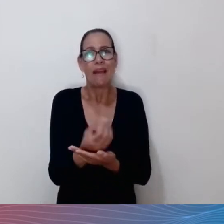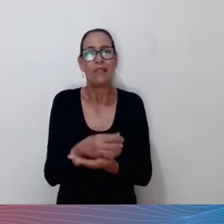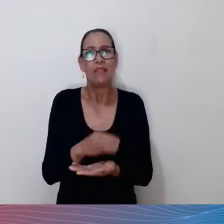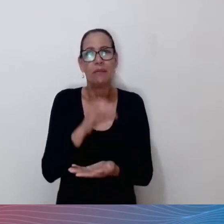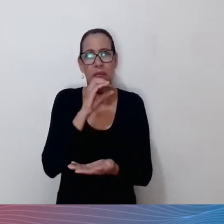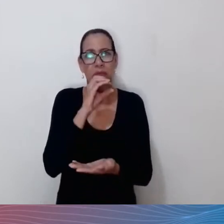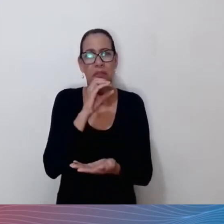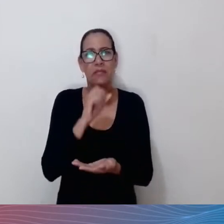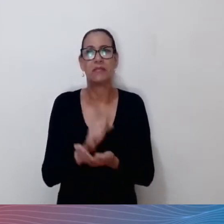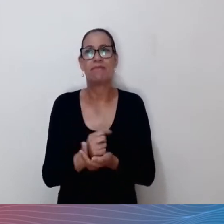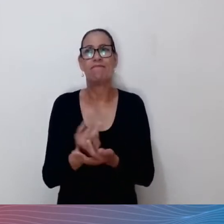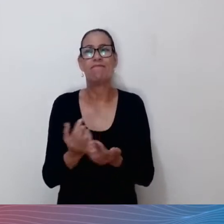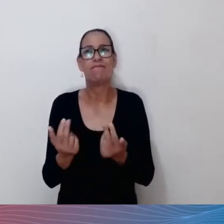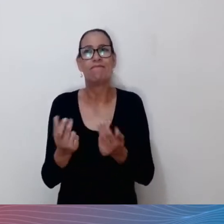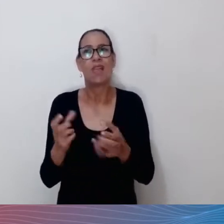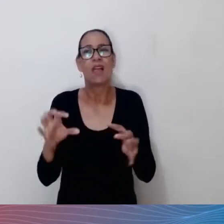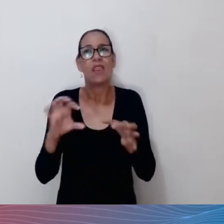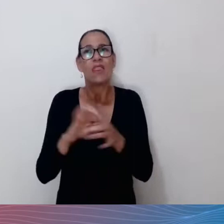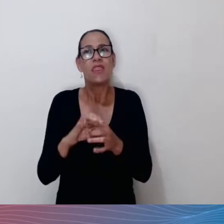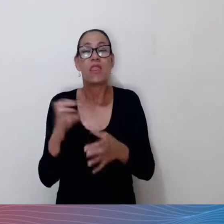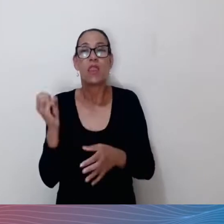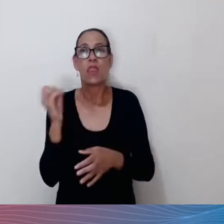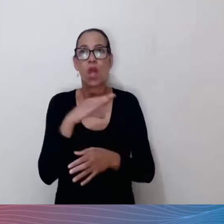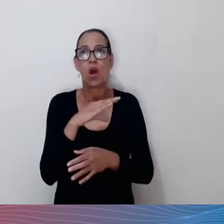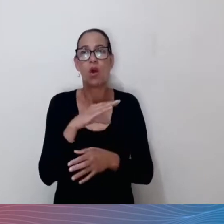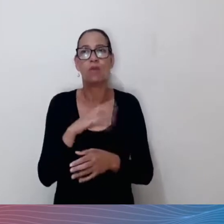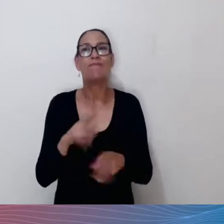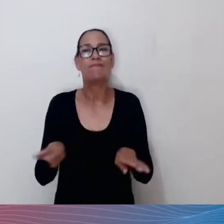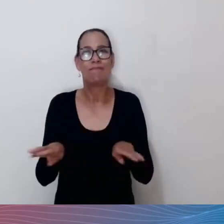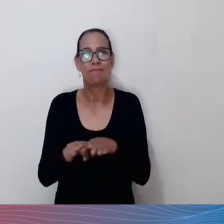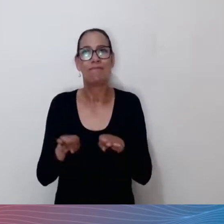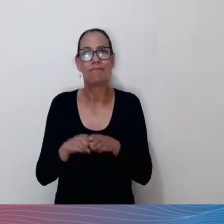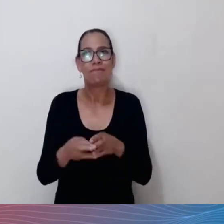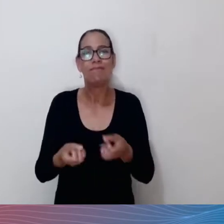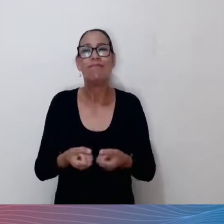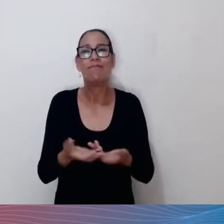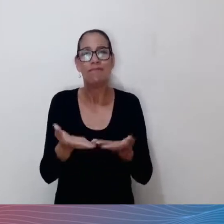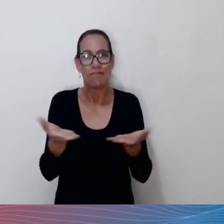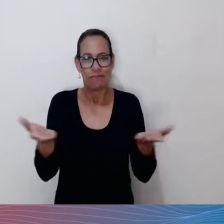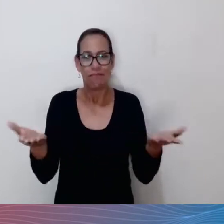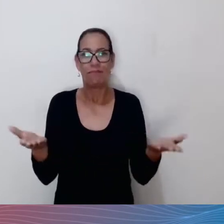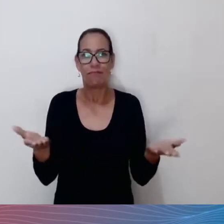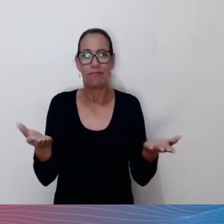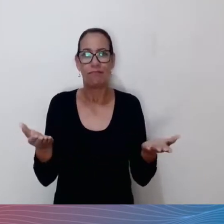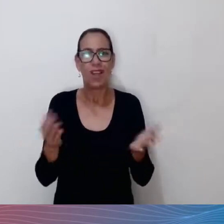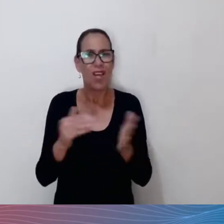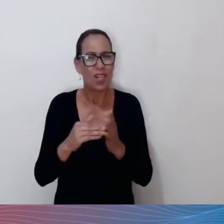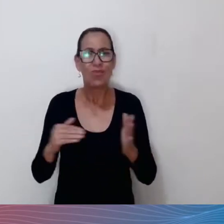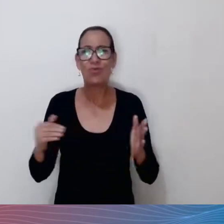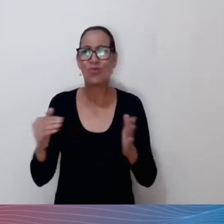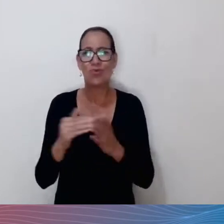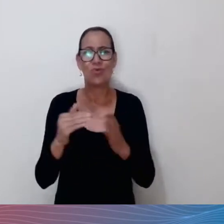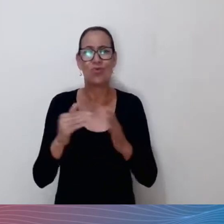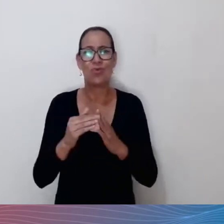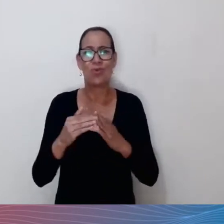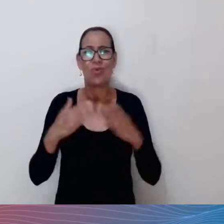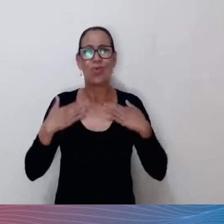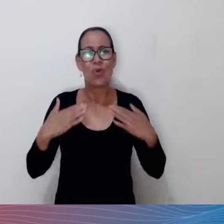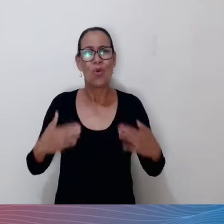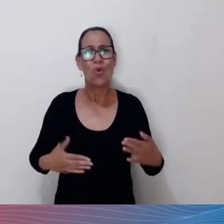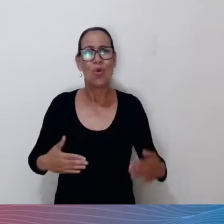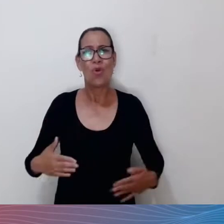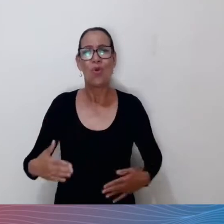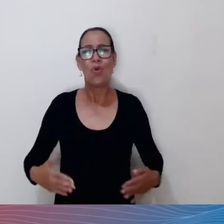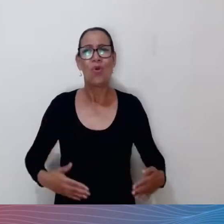Tudo isso ele fez, irmãos, para que o seu corpo fosse partido e o seu sangue derramado, para que nós